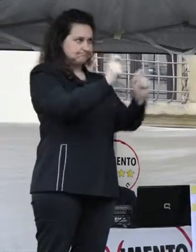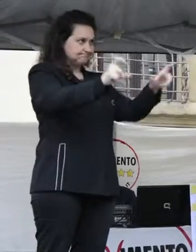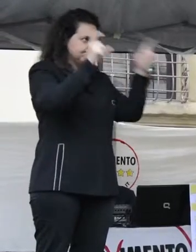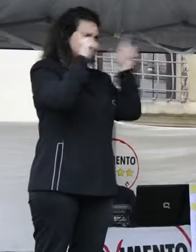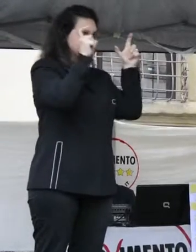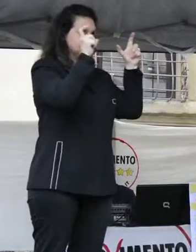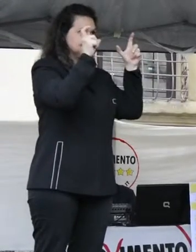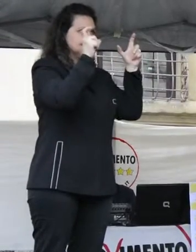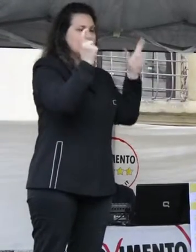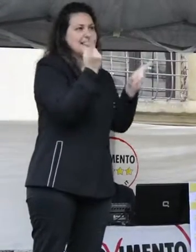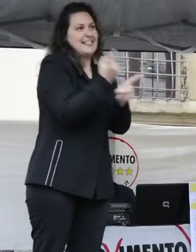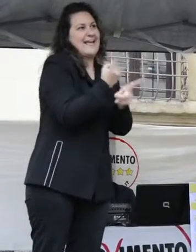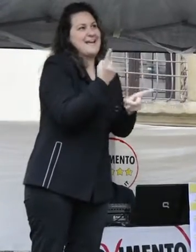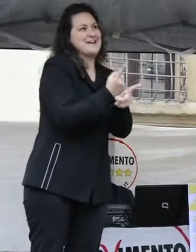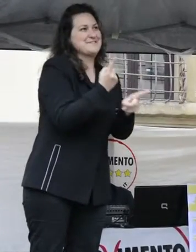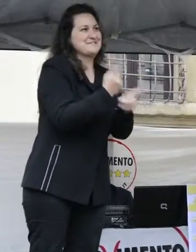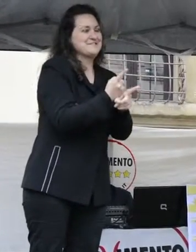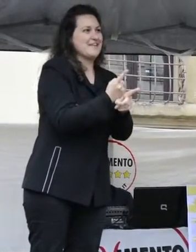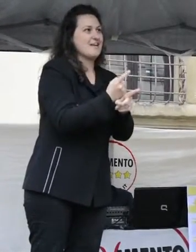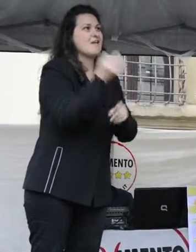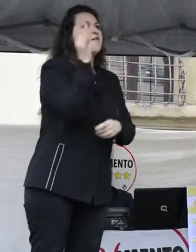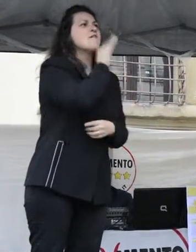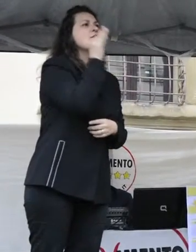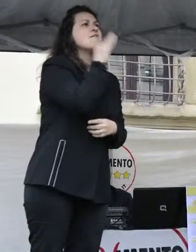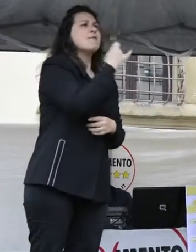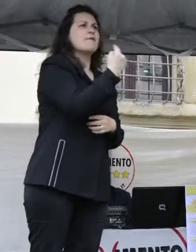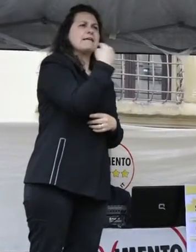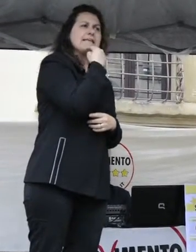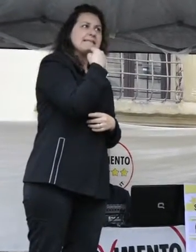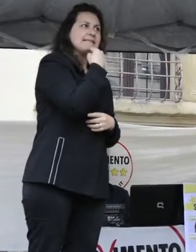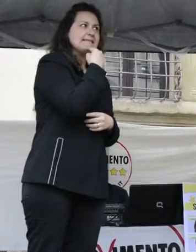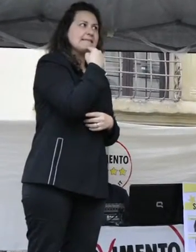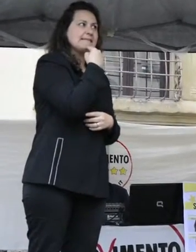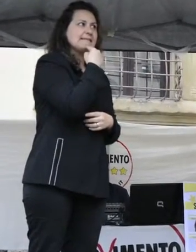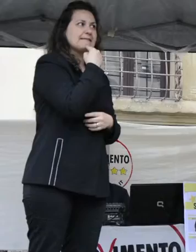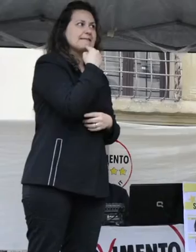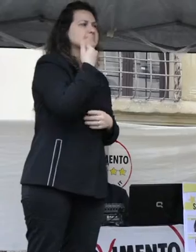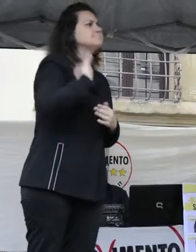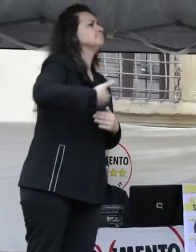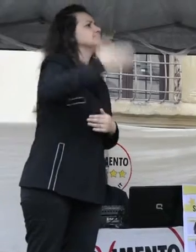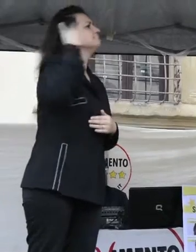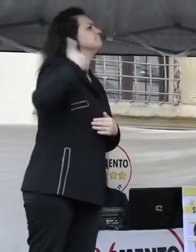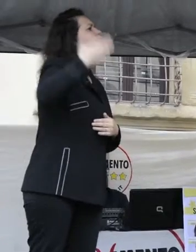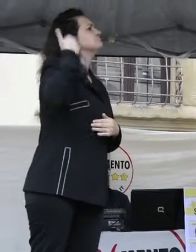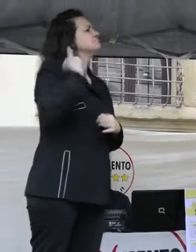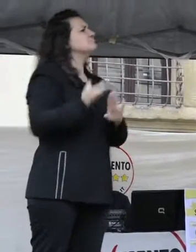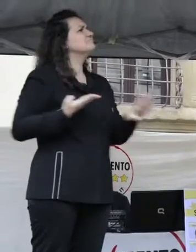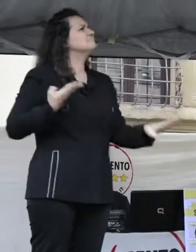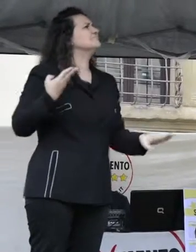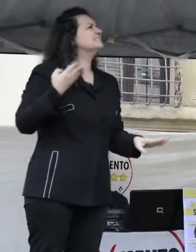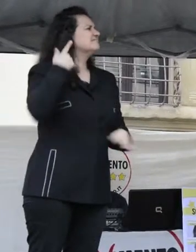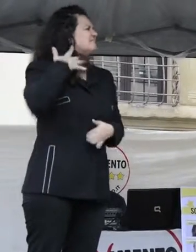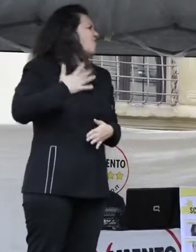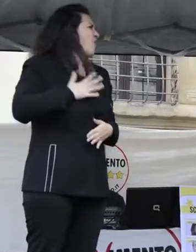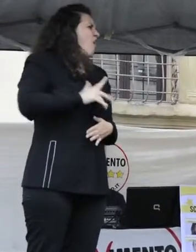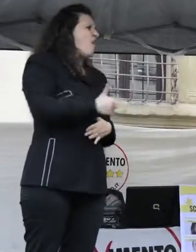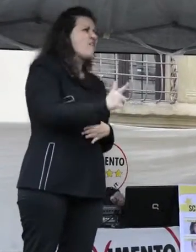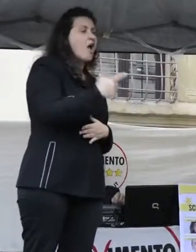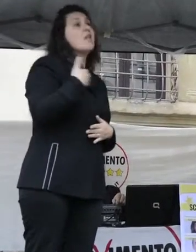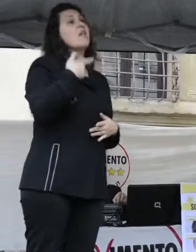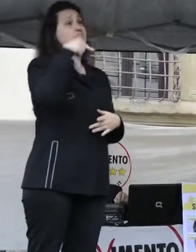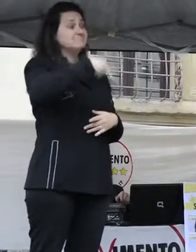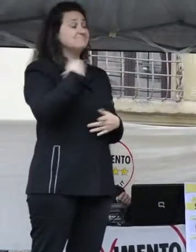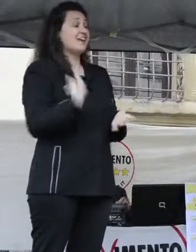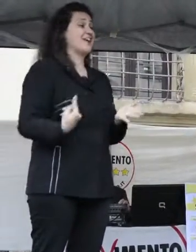o tutti coloro che magari non avevano avuto più voglia di andare alle urne, che vadano a